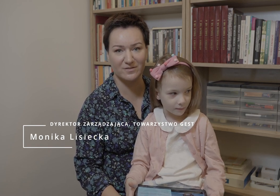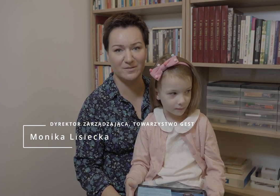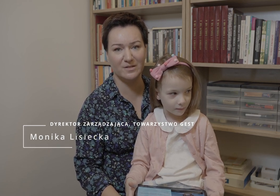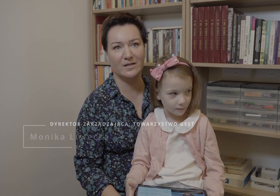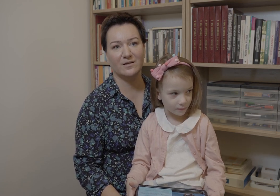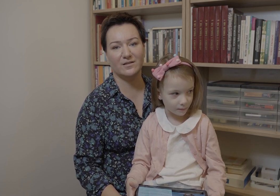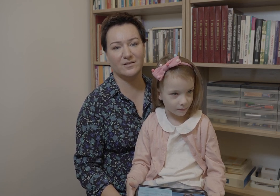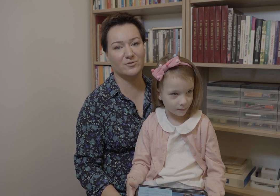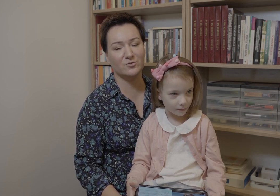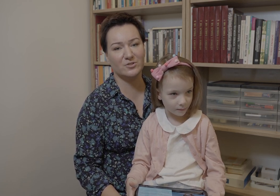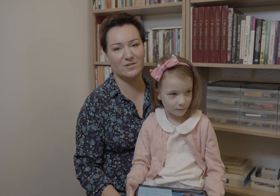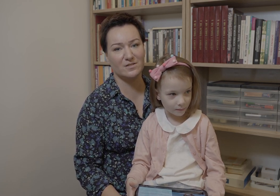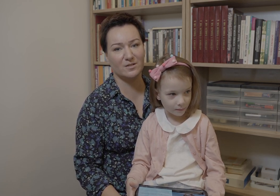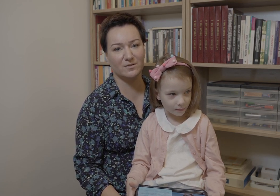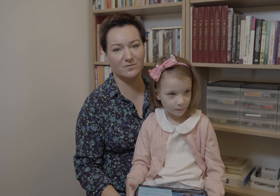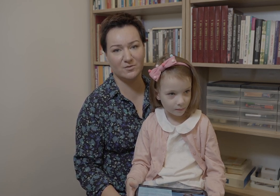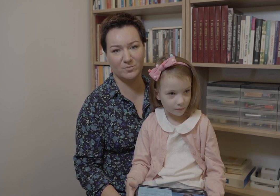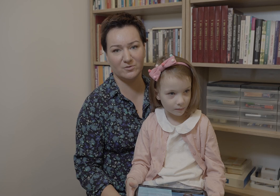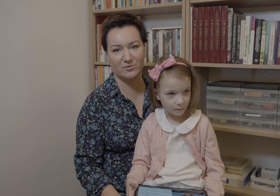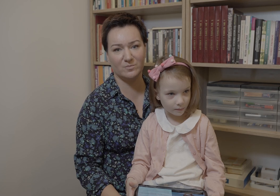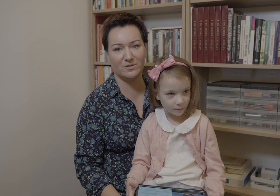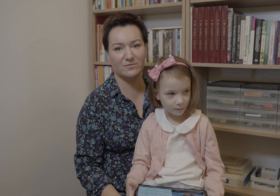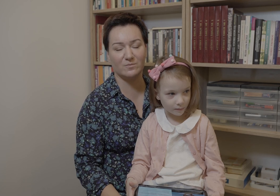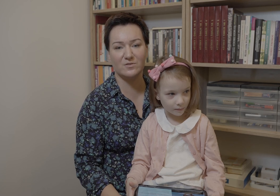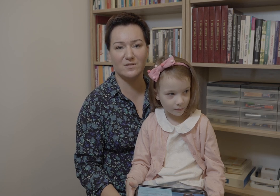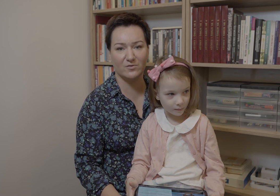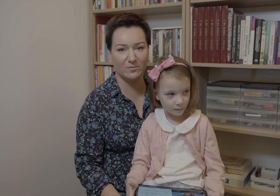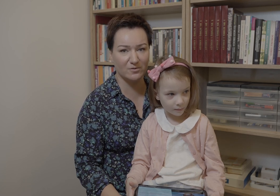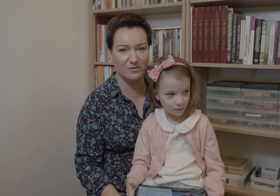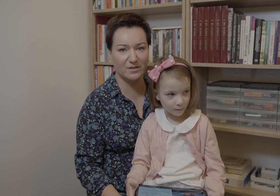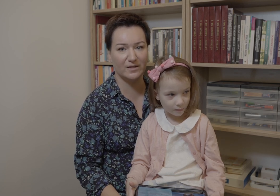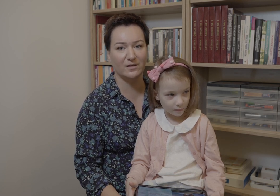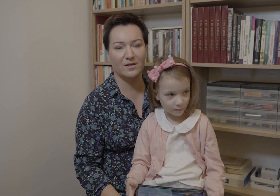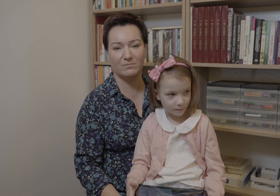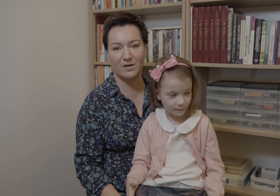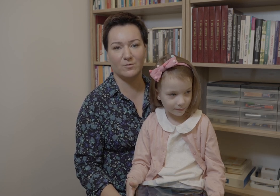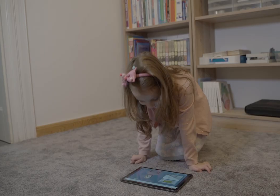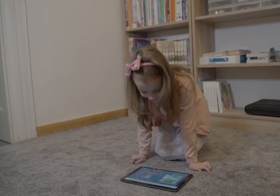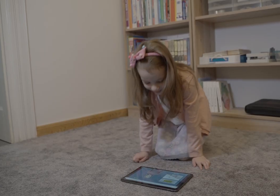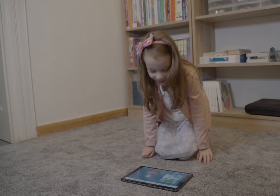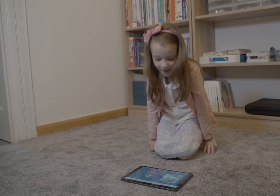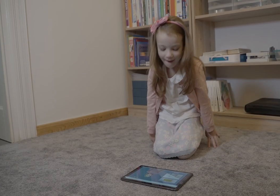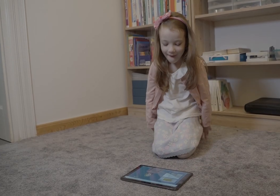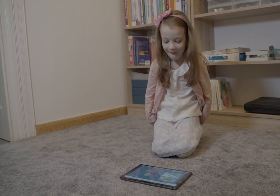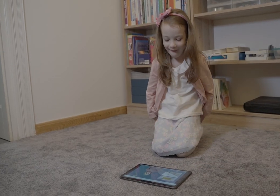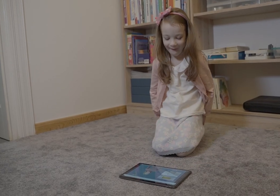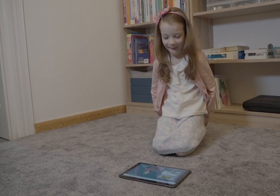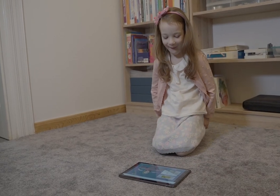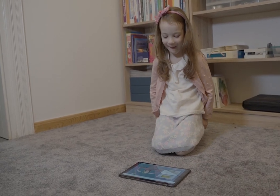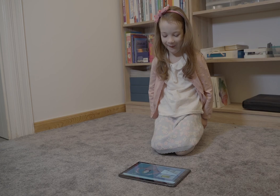słyszącym i uczy się języka migowego po to, żeby wzmocnić swoją motorykę małą. Generalnie dzięki